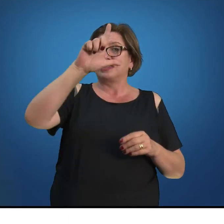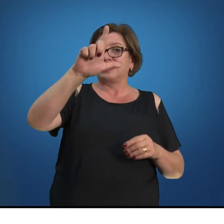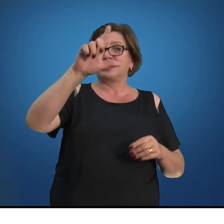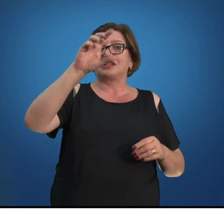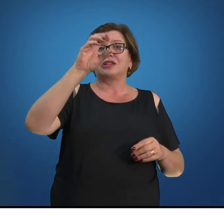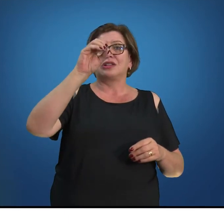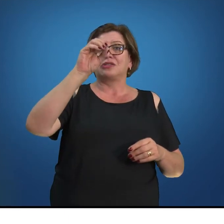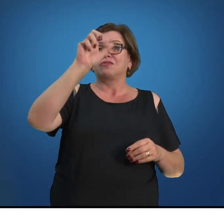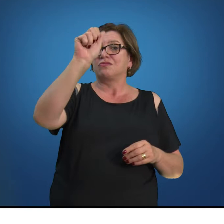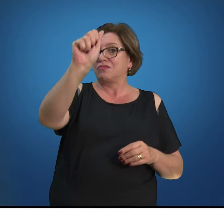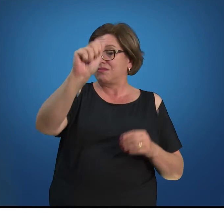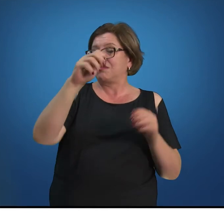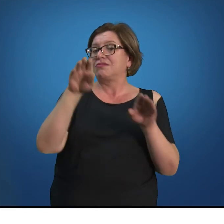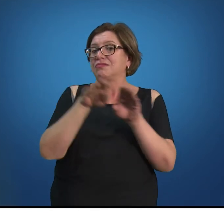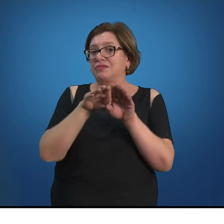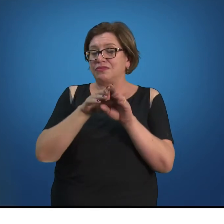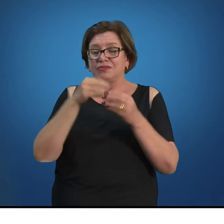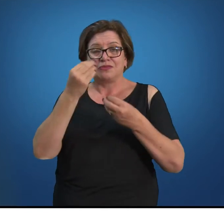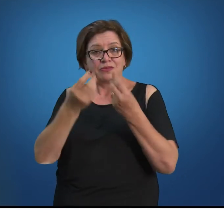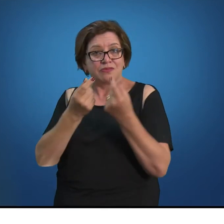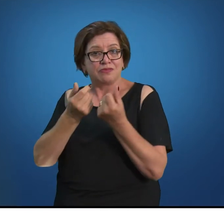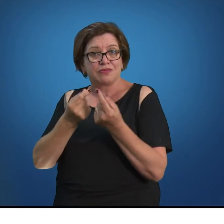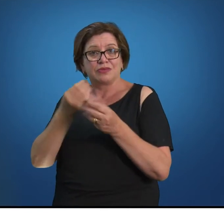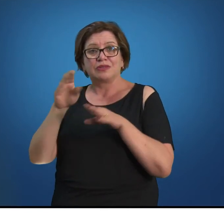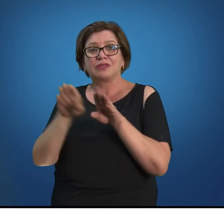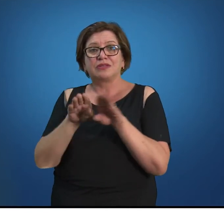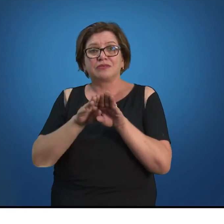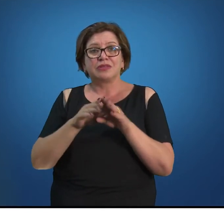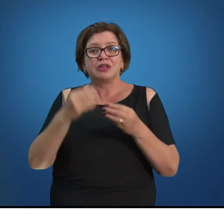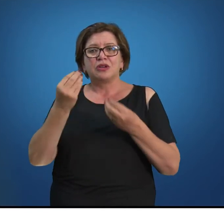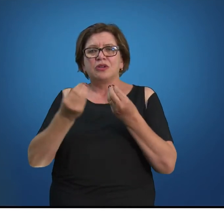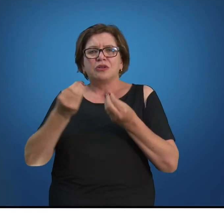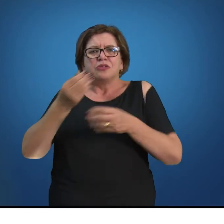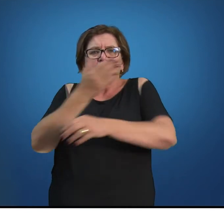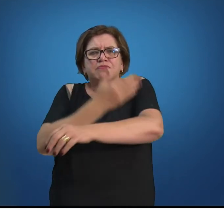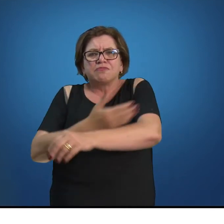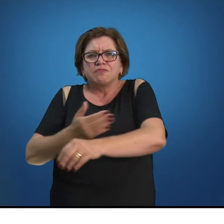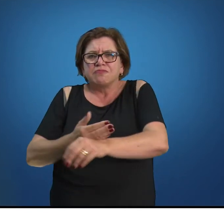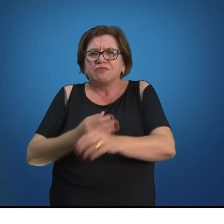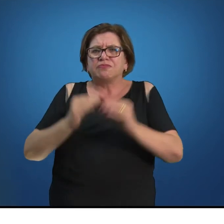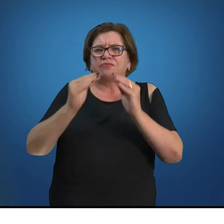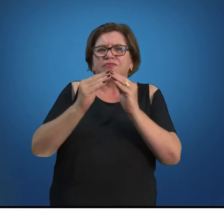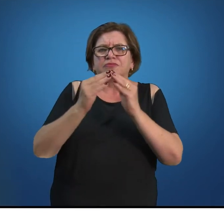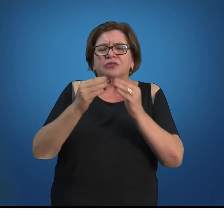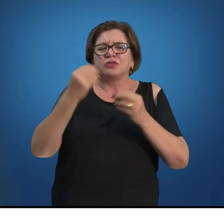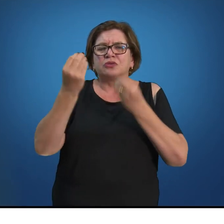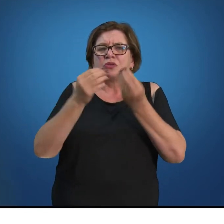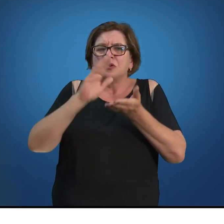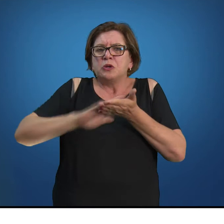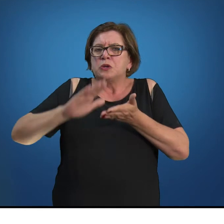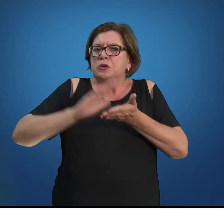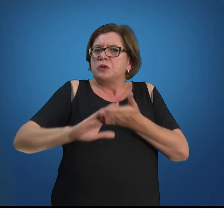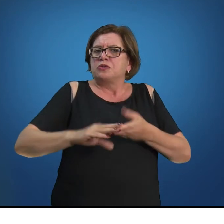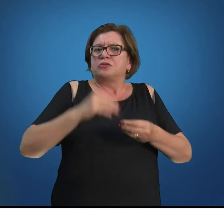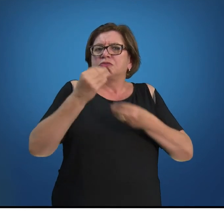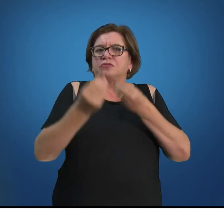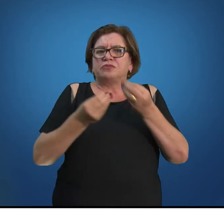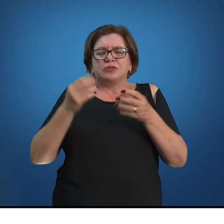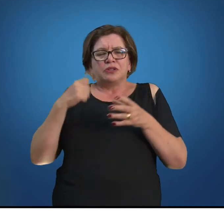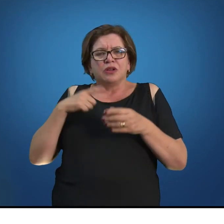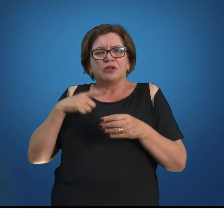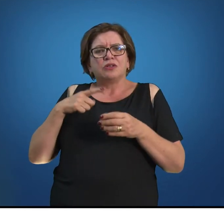pelo plano diretor, a indução de novos hábitos de moradia, de transporte e consumo das cidades, e aí se